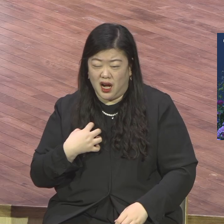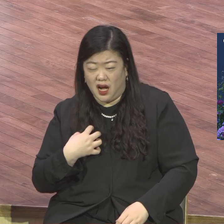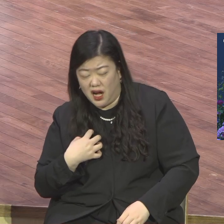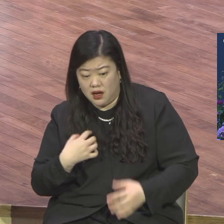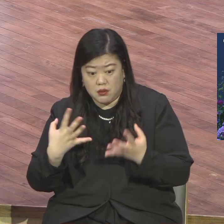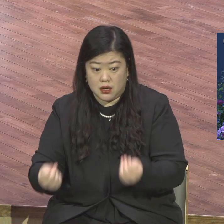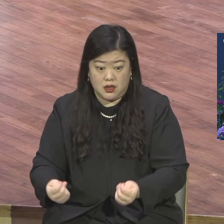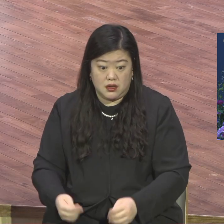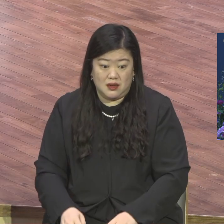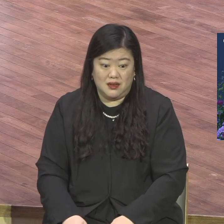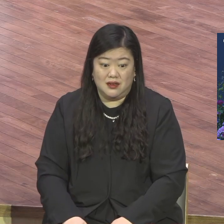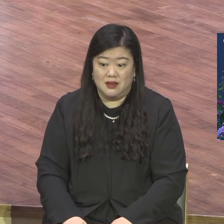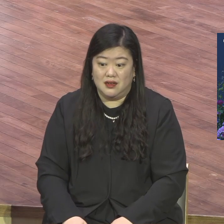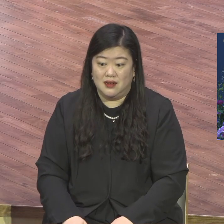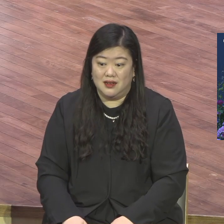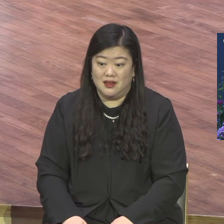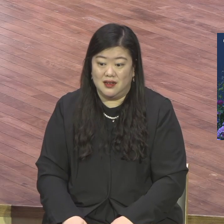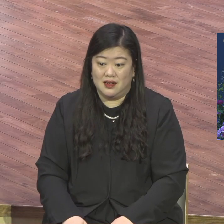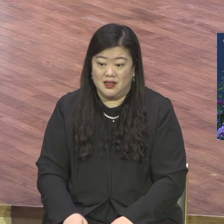날 눌려왔어.